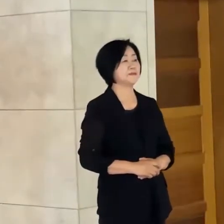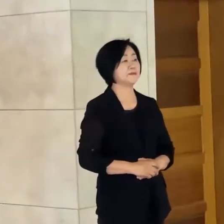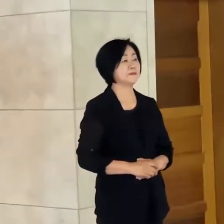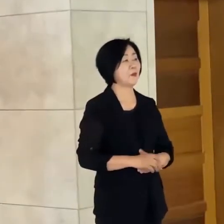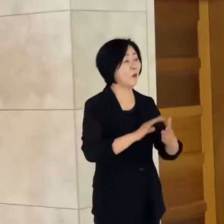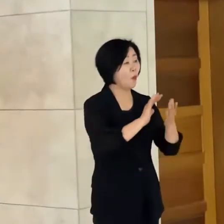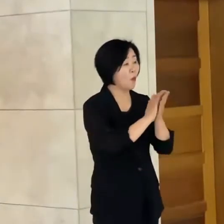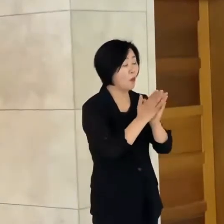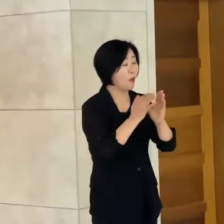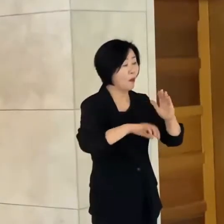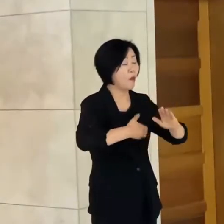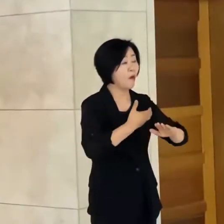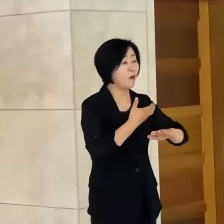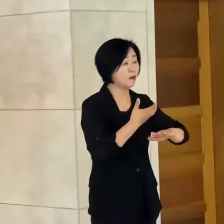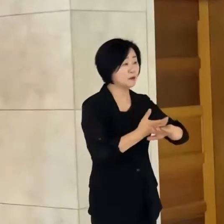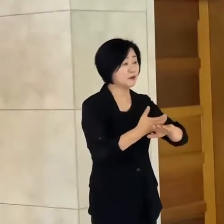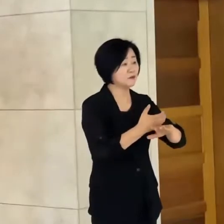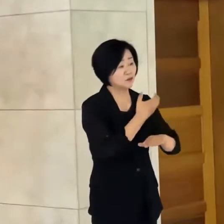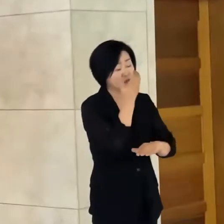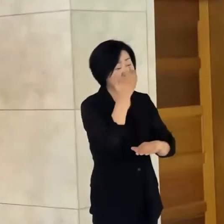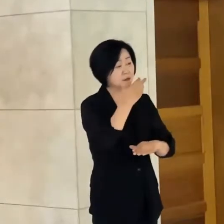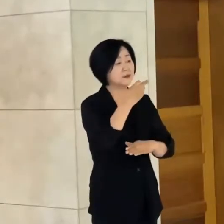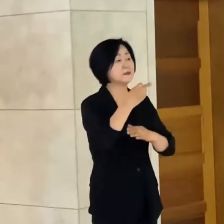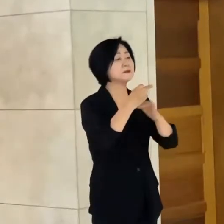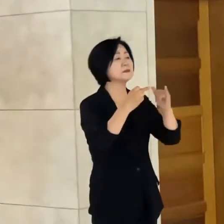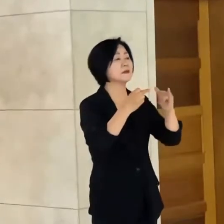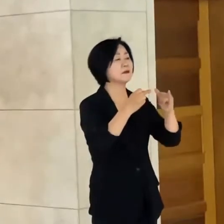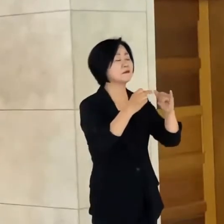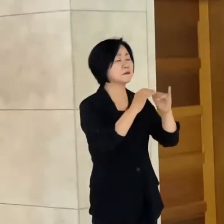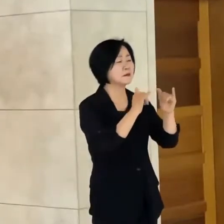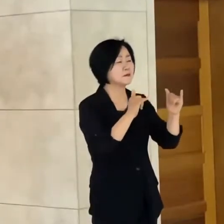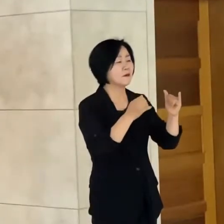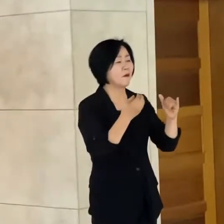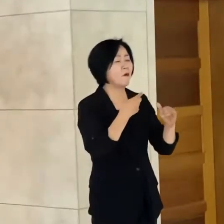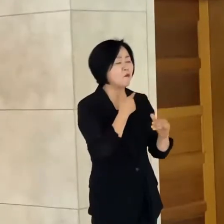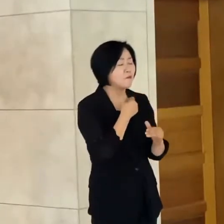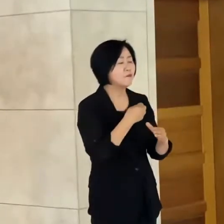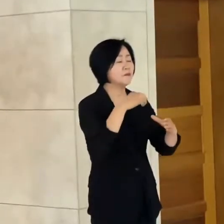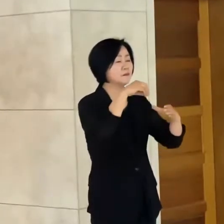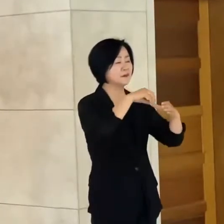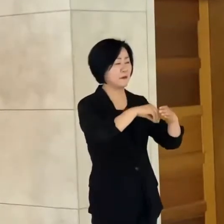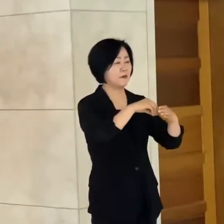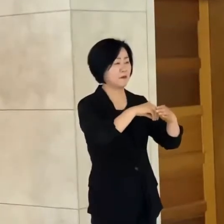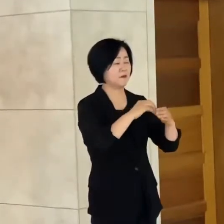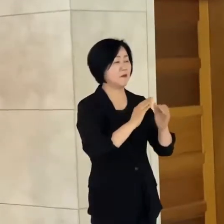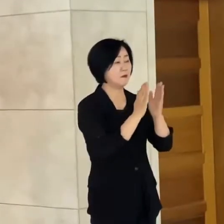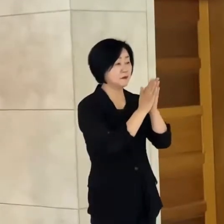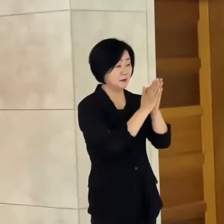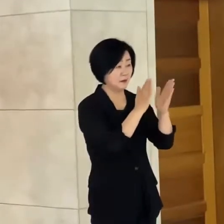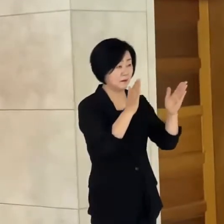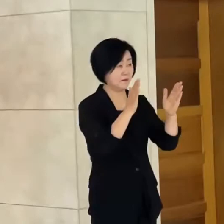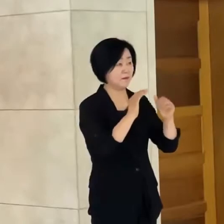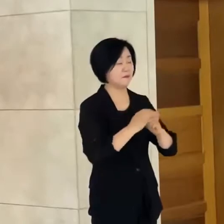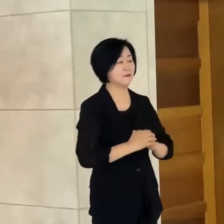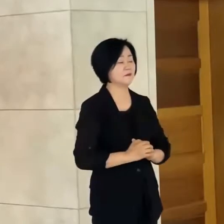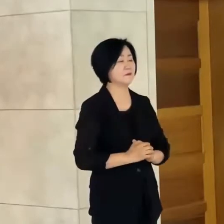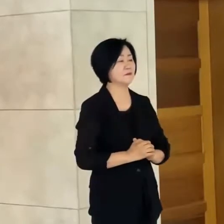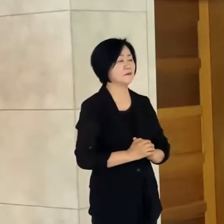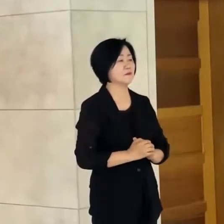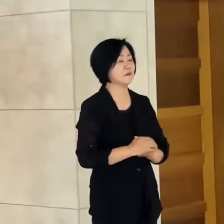변화와 혁신을 꿈꾸는 12만여 국민의 바람을 담아 출범한 민선 7기